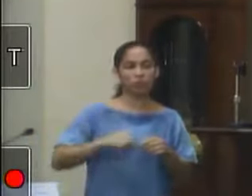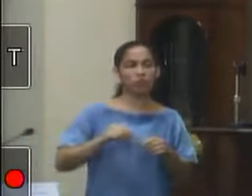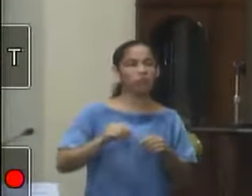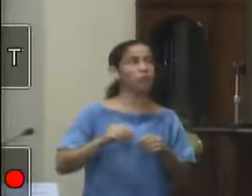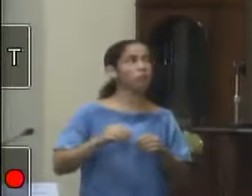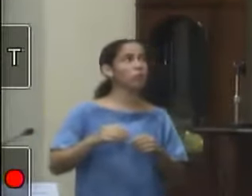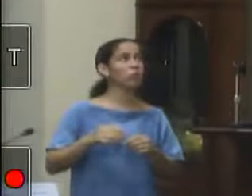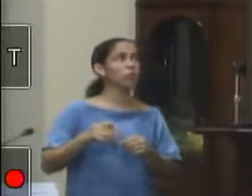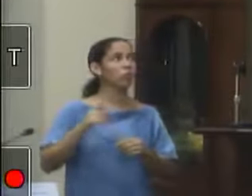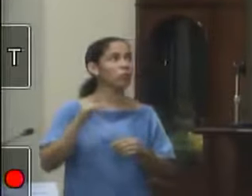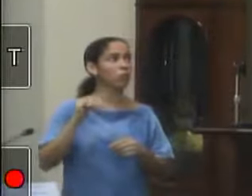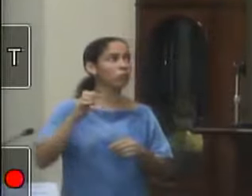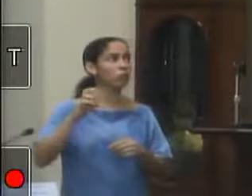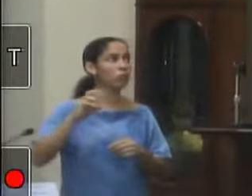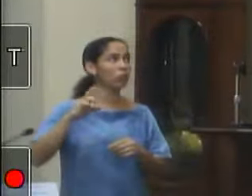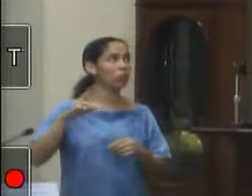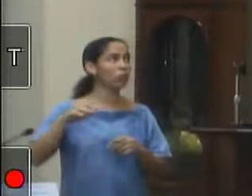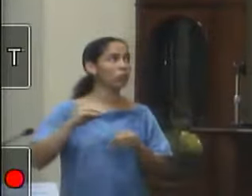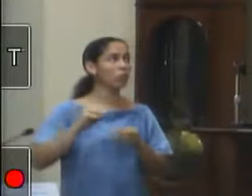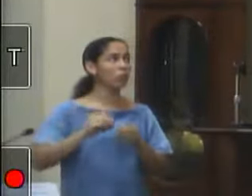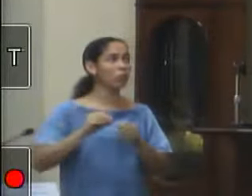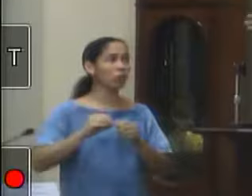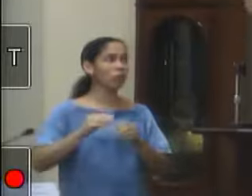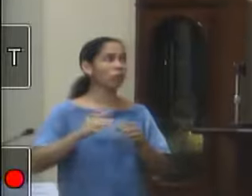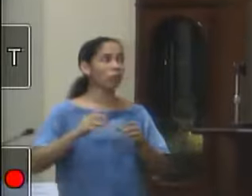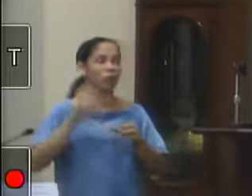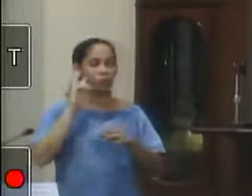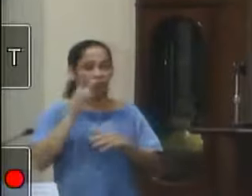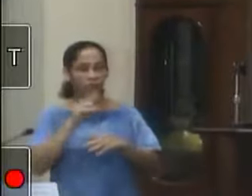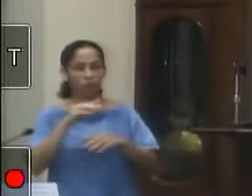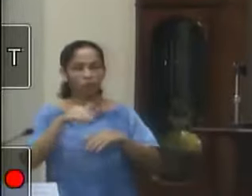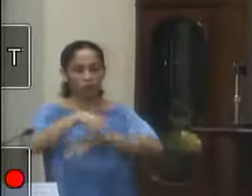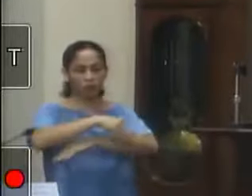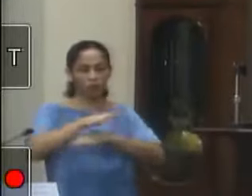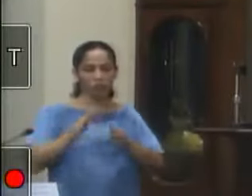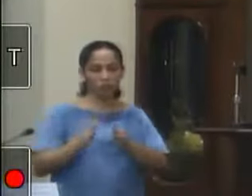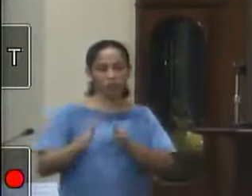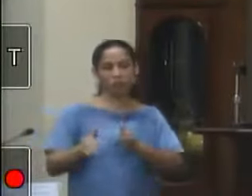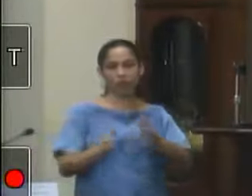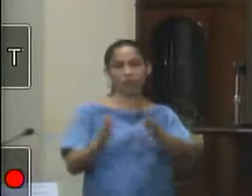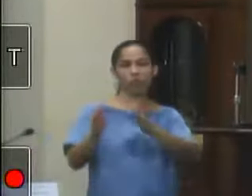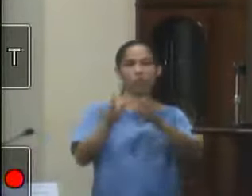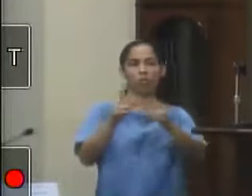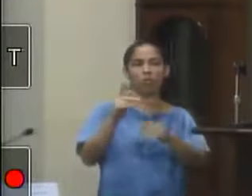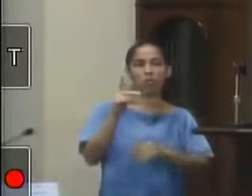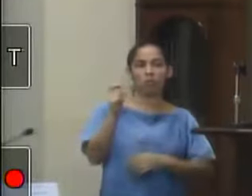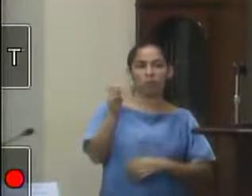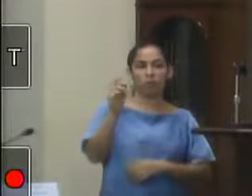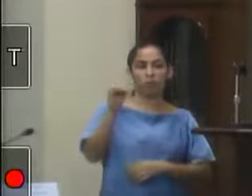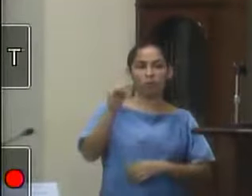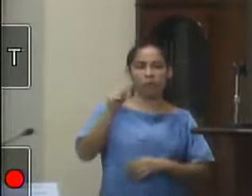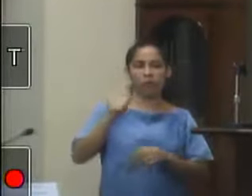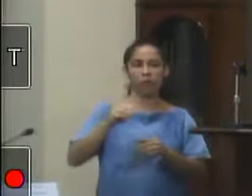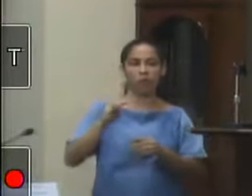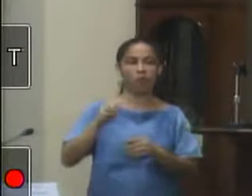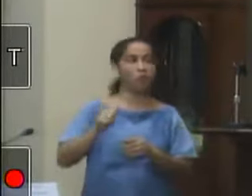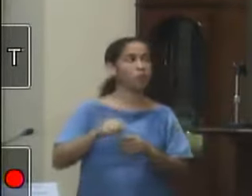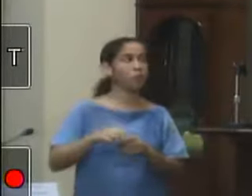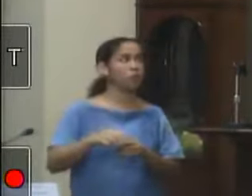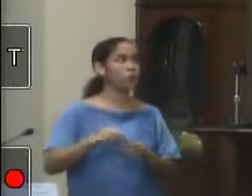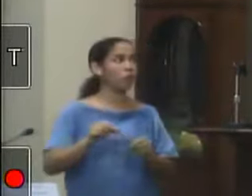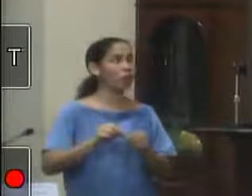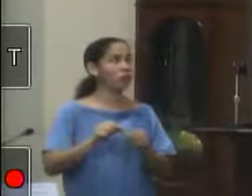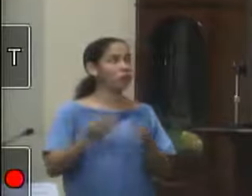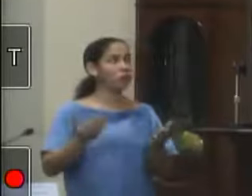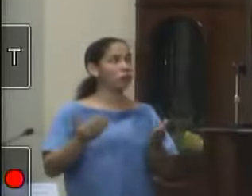um pierzinho bacana, iluminado, para as pessoas fazerem a contemplação do Rio Paraíba ali. Eu acho que tem tudo para dar certo. Destacando que